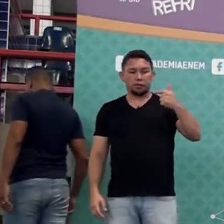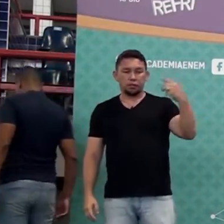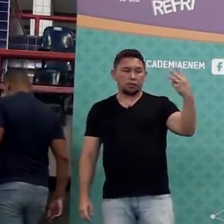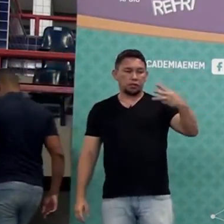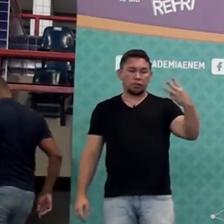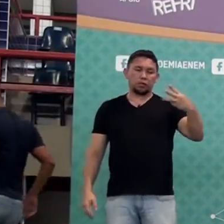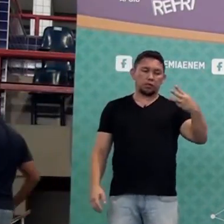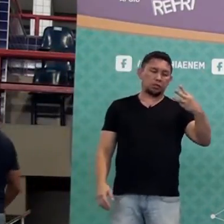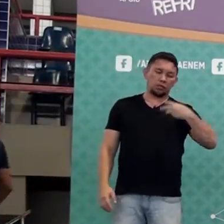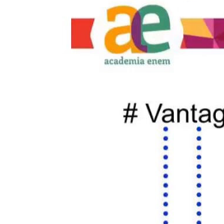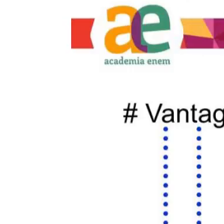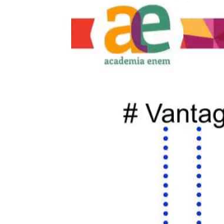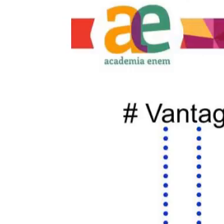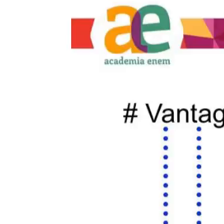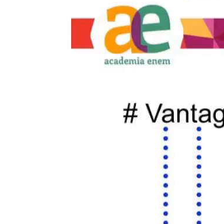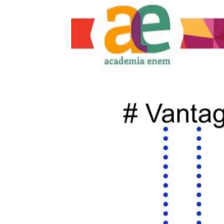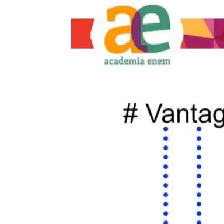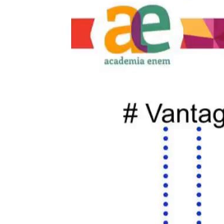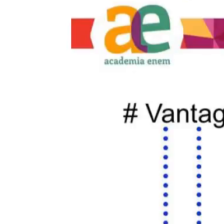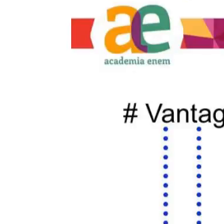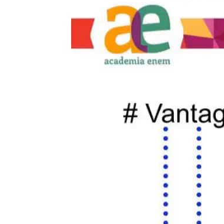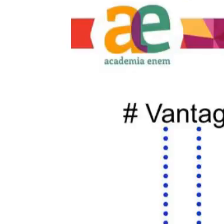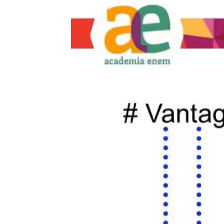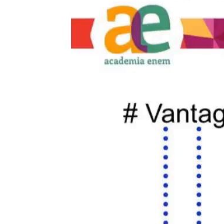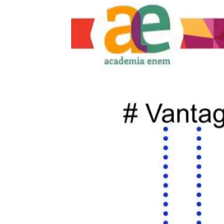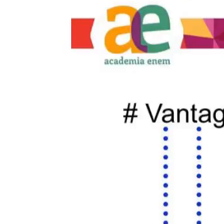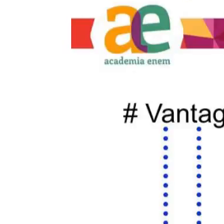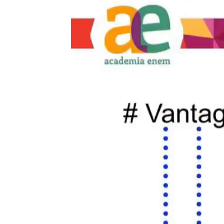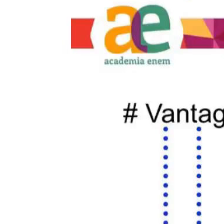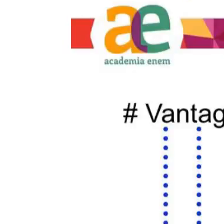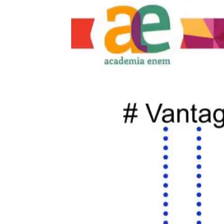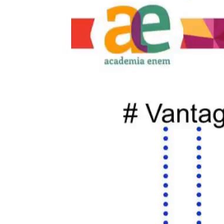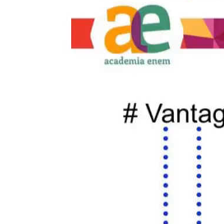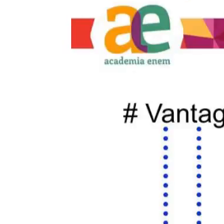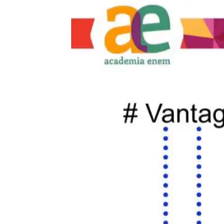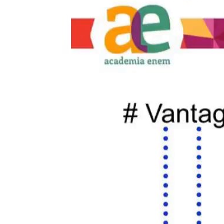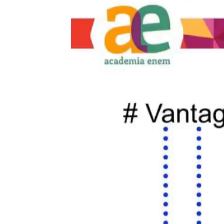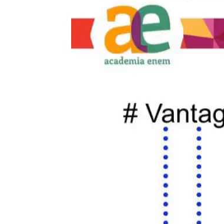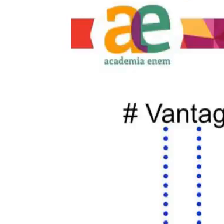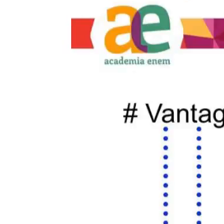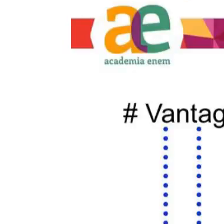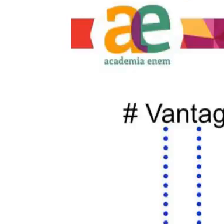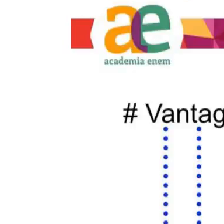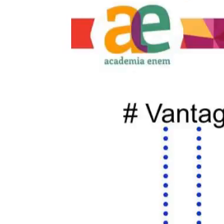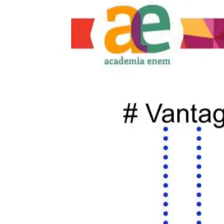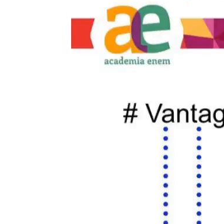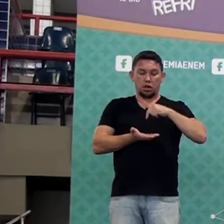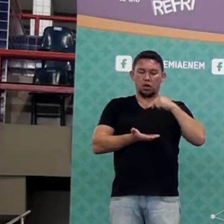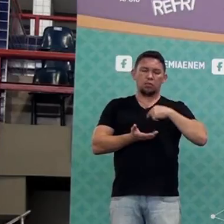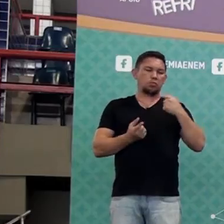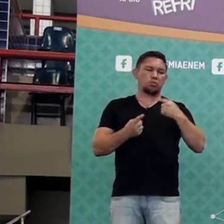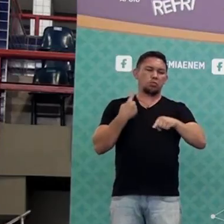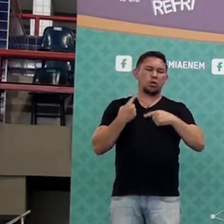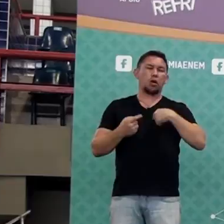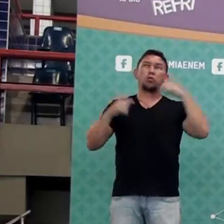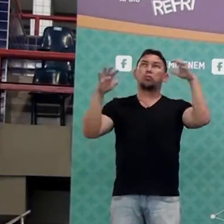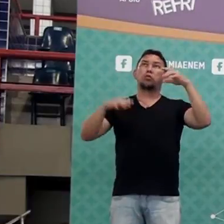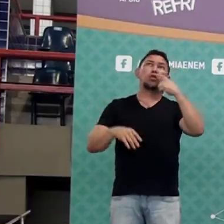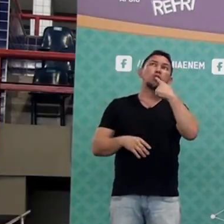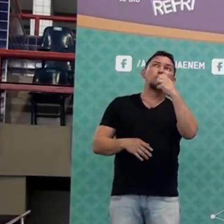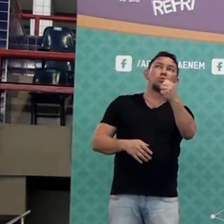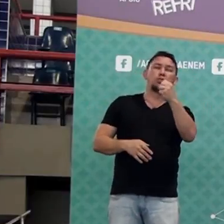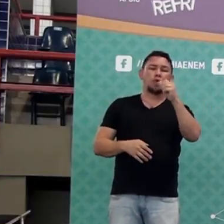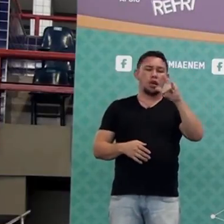Terceira vantagem da energia nuclear, não provoca chuva ácida. Não